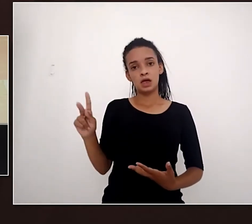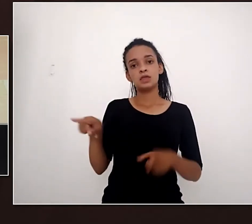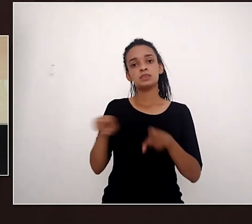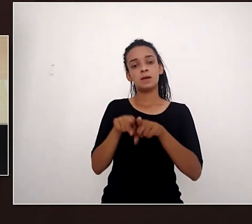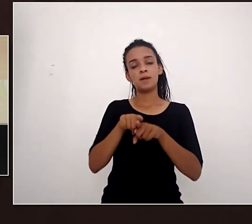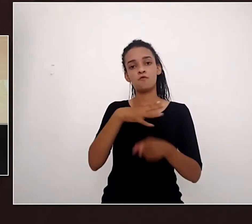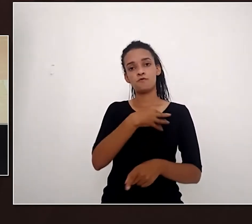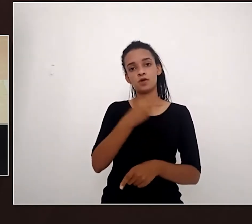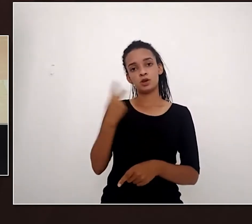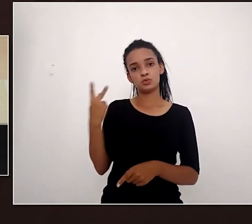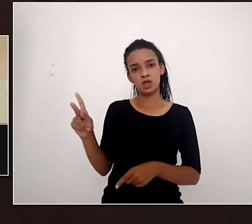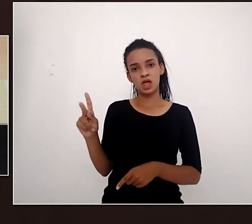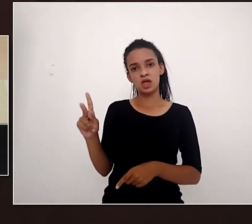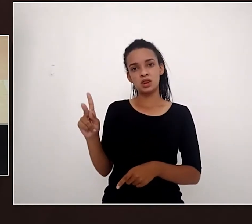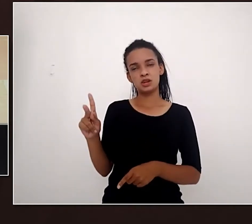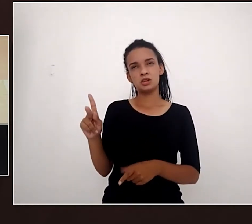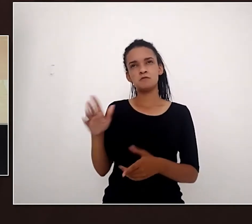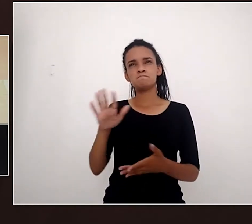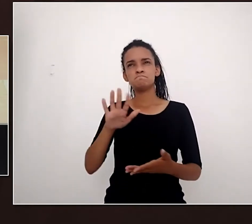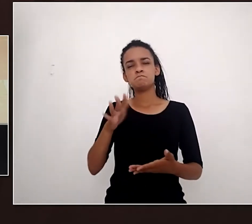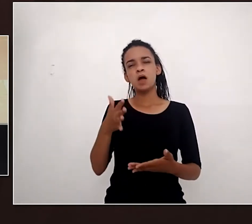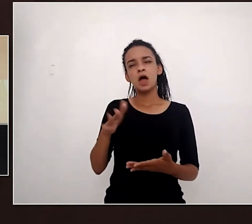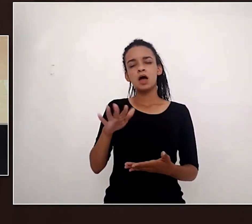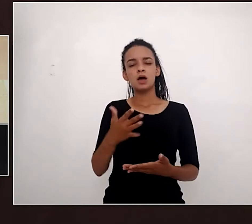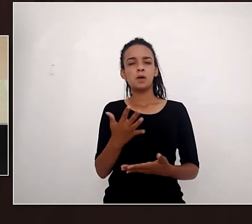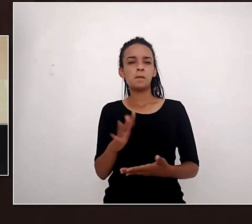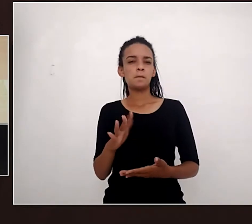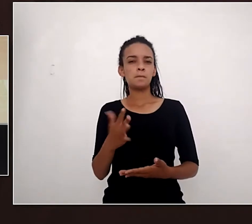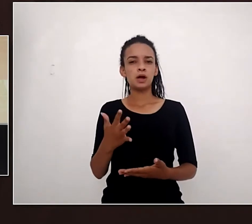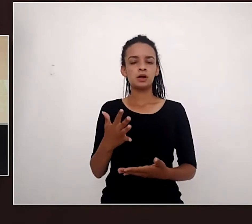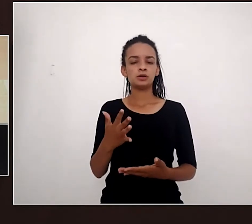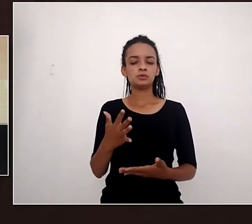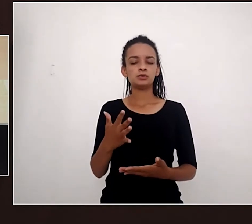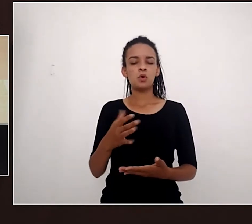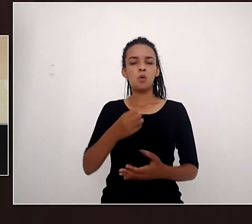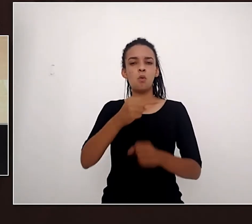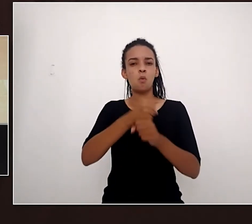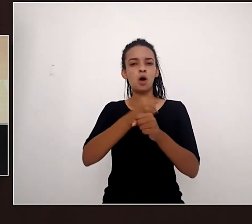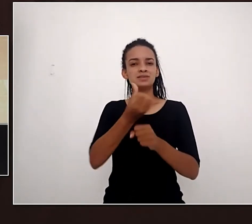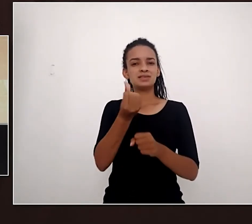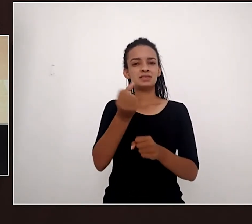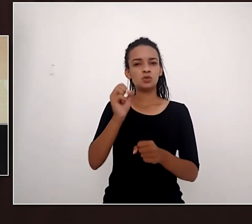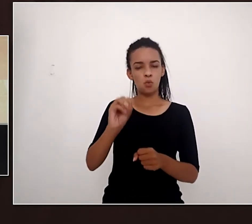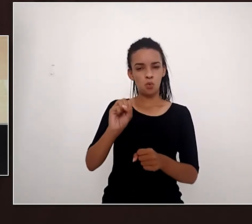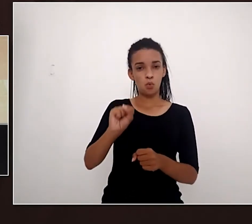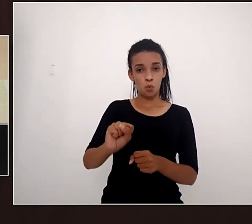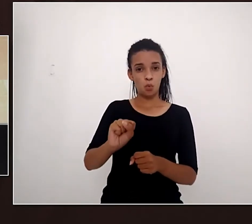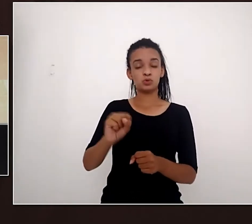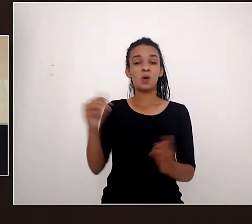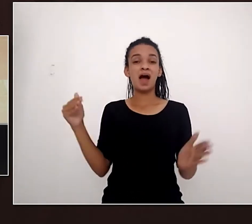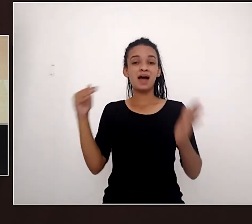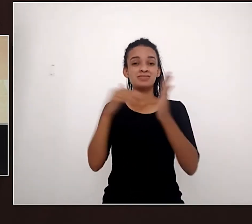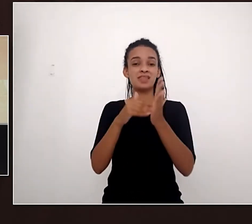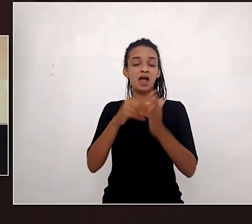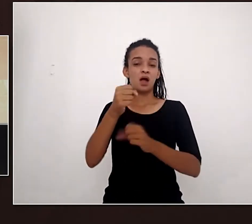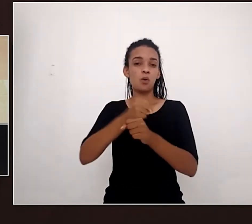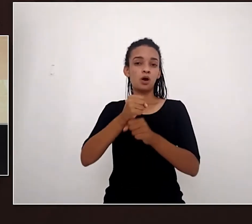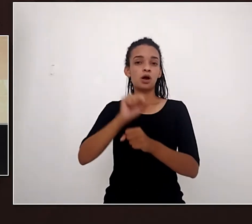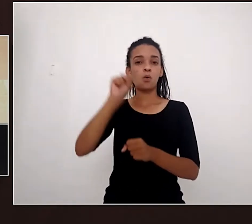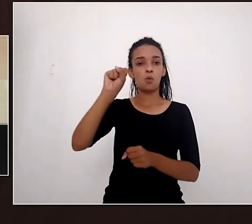do ano 68 até 80. Foi um reinado mais moderado, pois